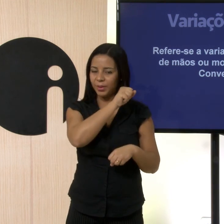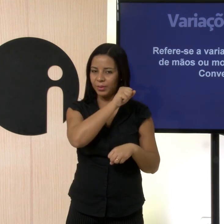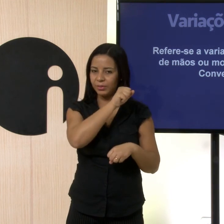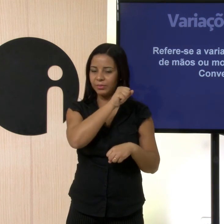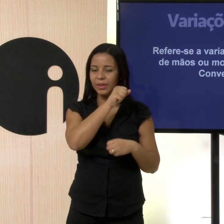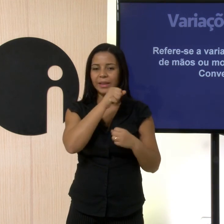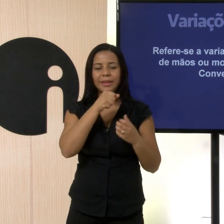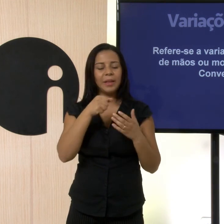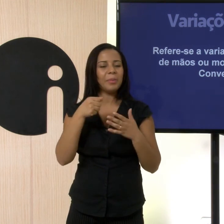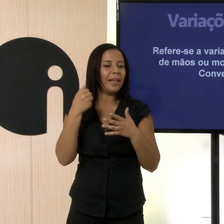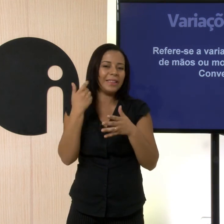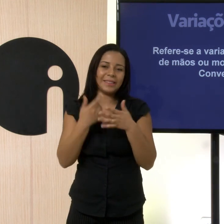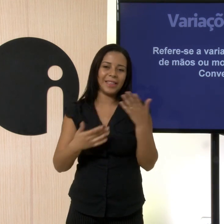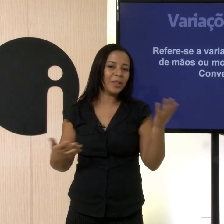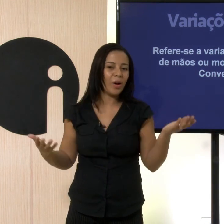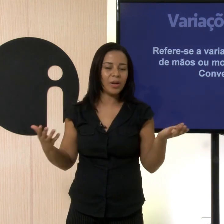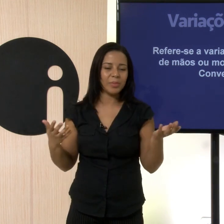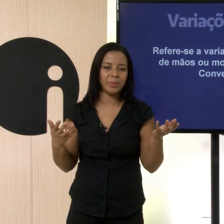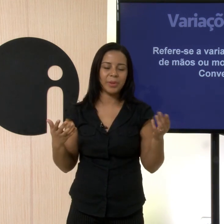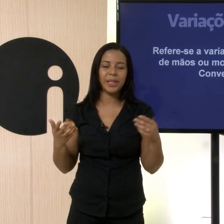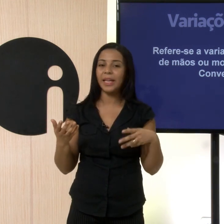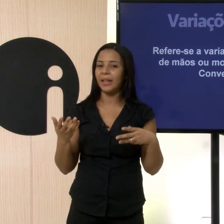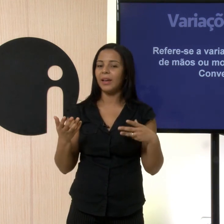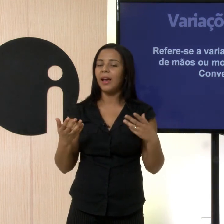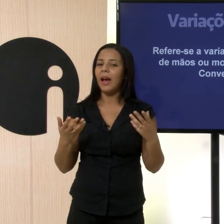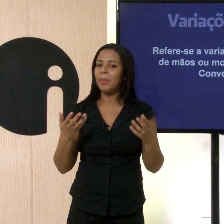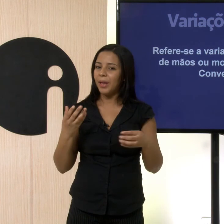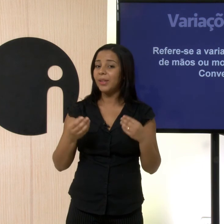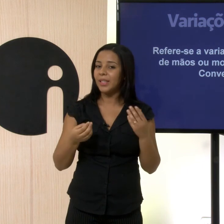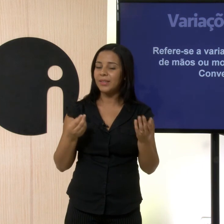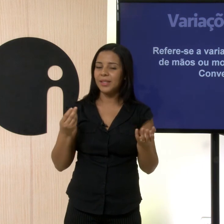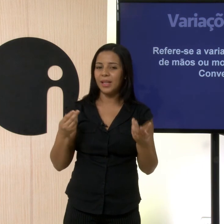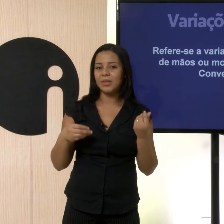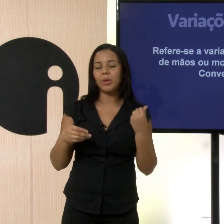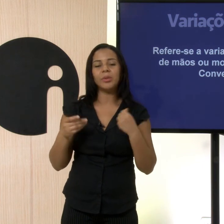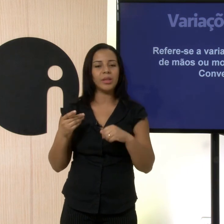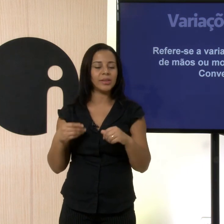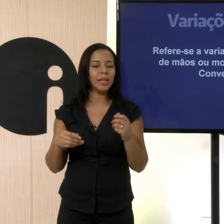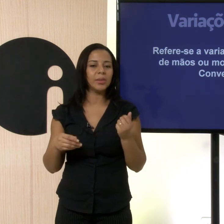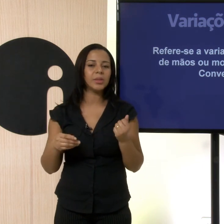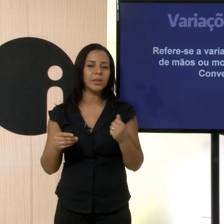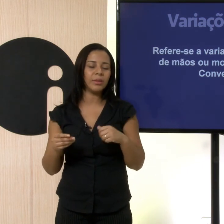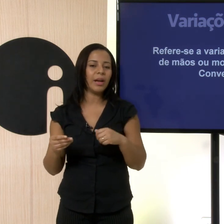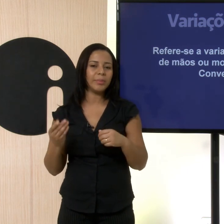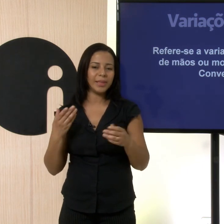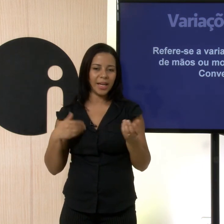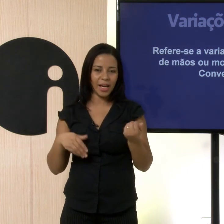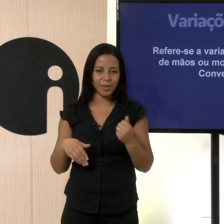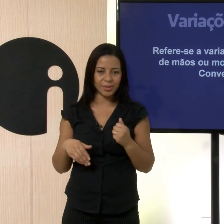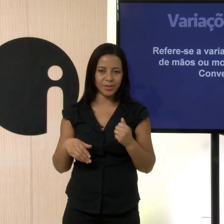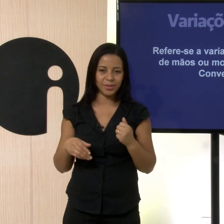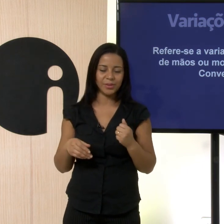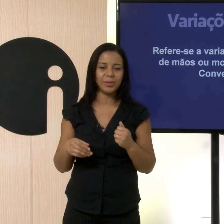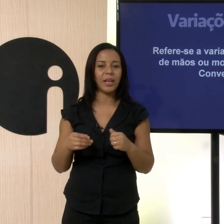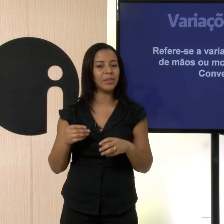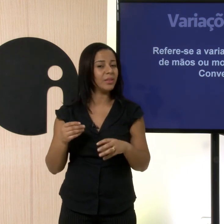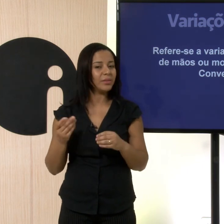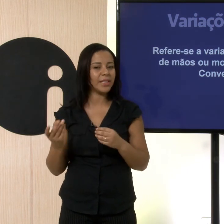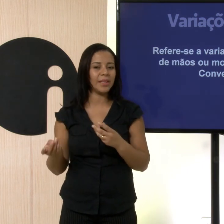Rápido. Tem uma lista enorme, porque a maioria dos sinais, como nós falamos, são arbitrários. No caso, não tem